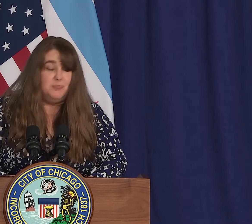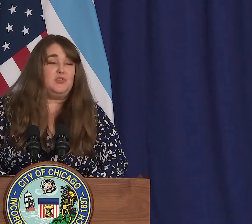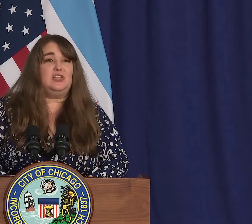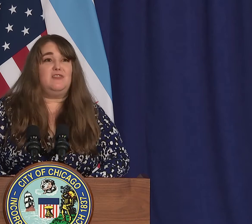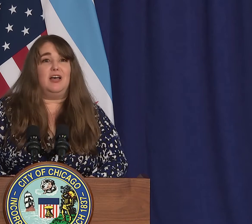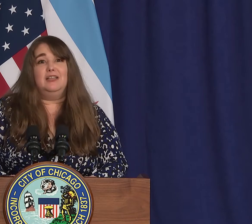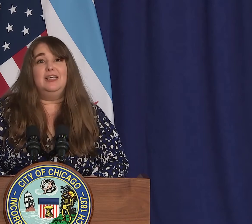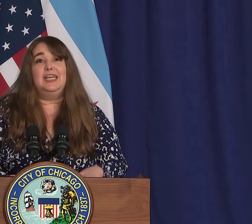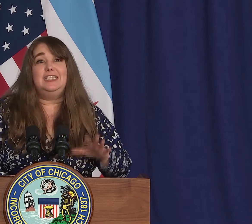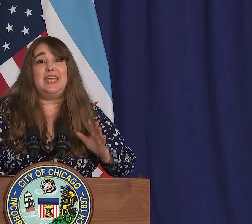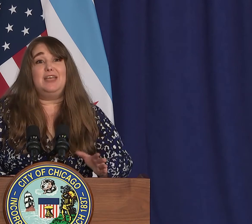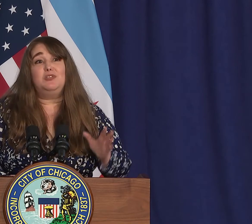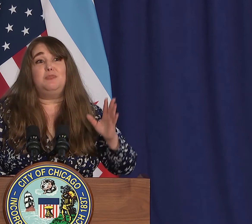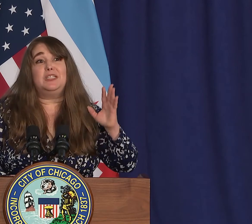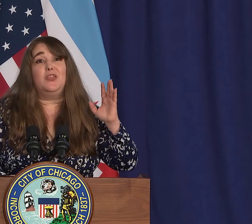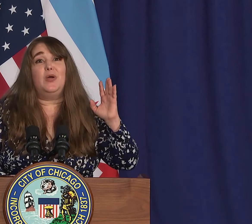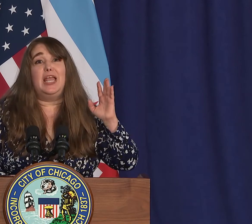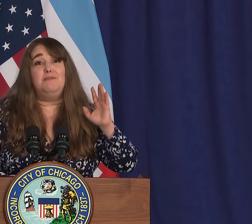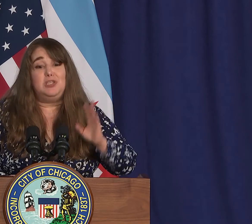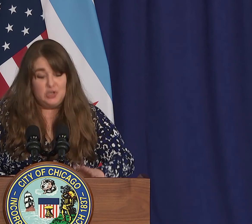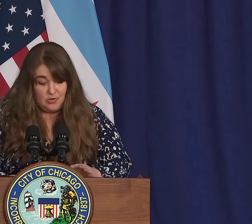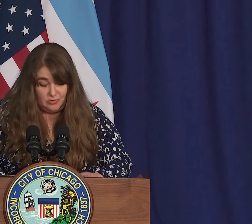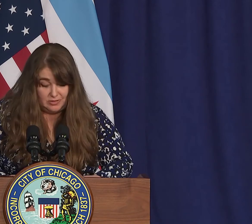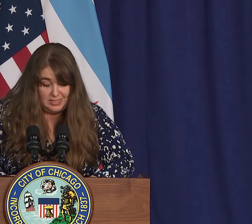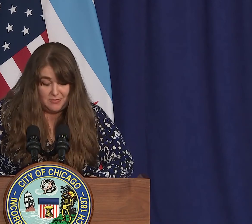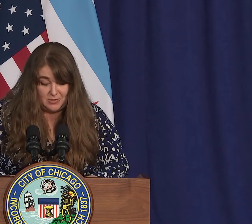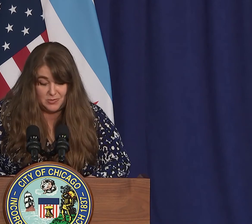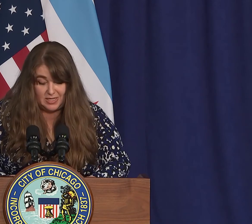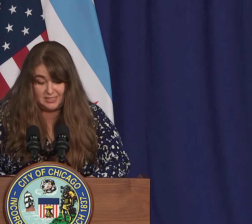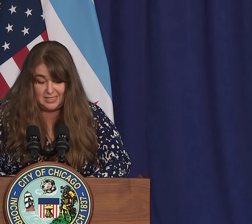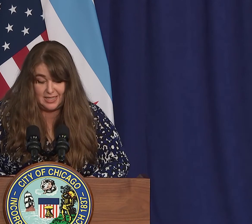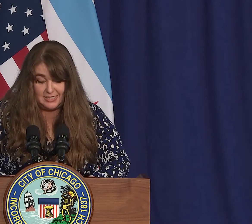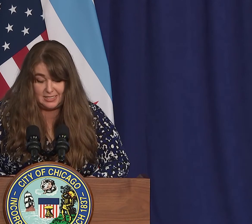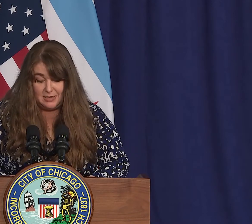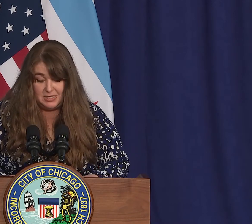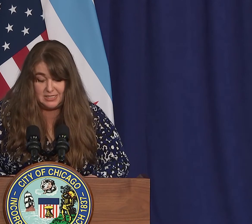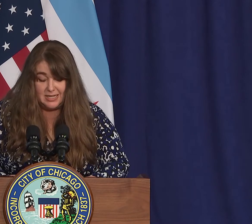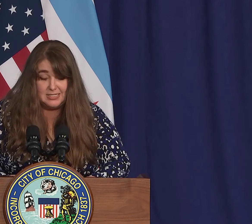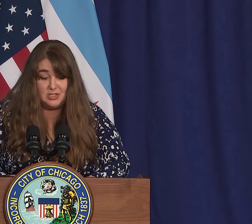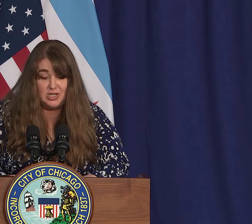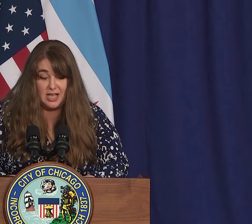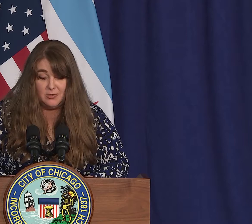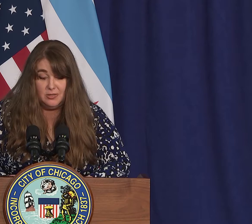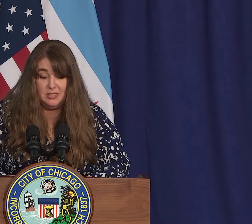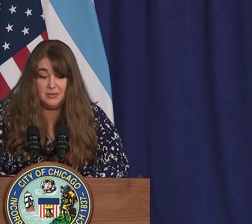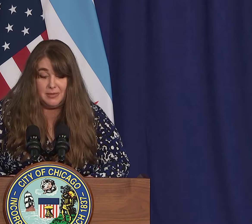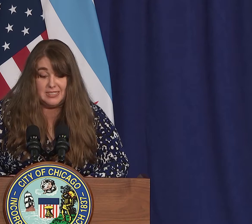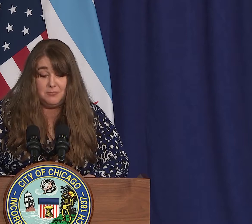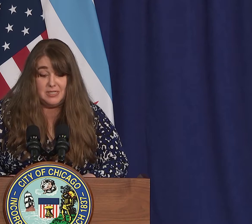nota muy positiva. Ya hemos pasado el 1,000,000 de vacunas dadas aquí, administradas en